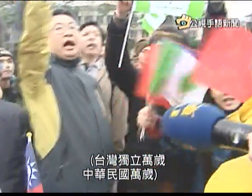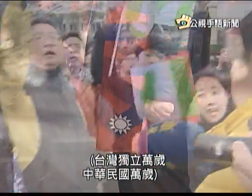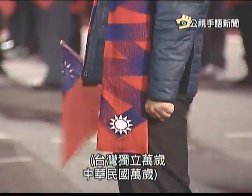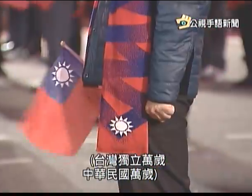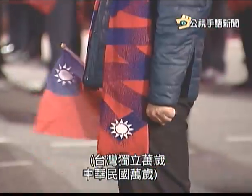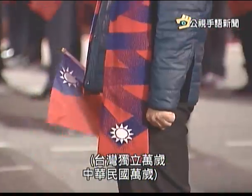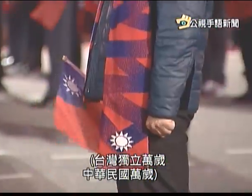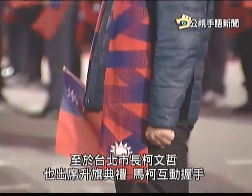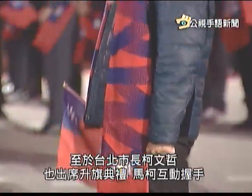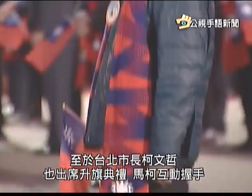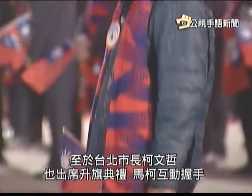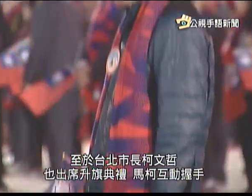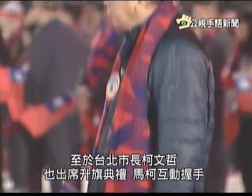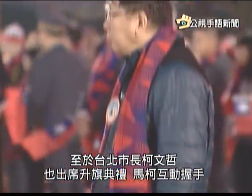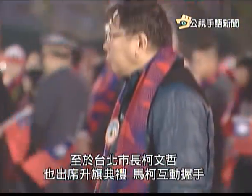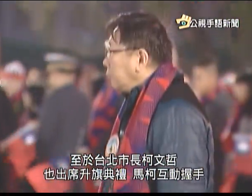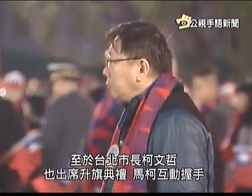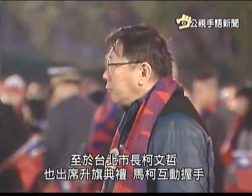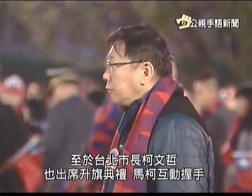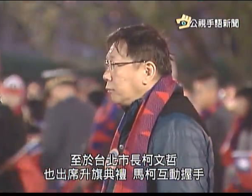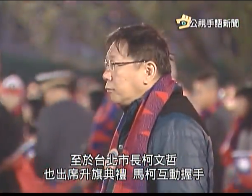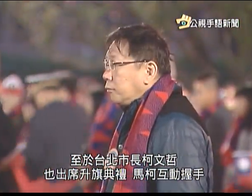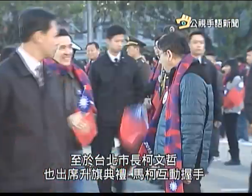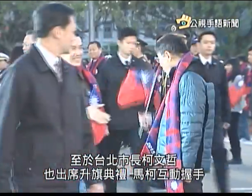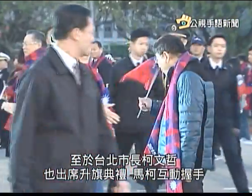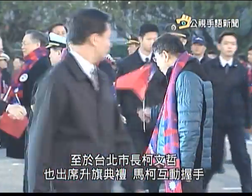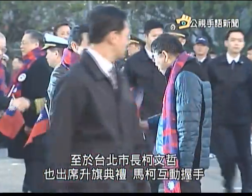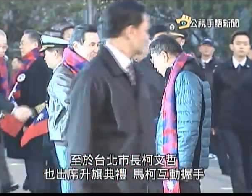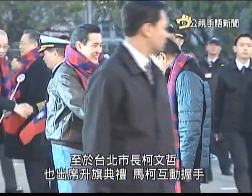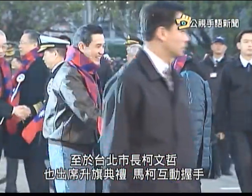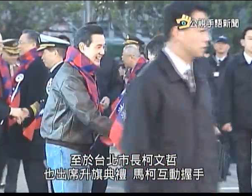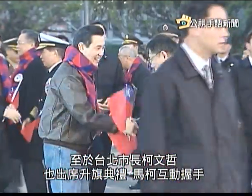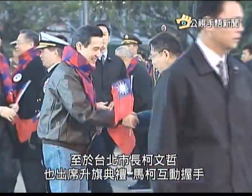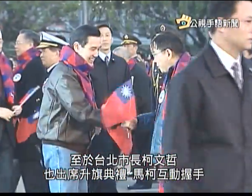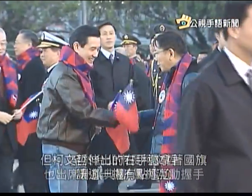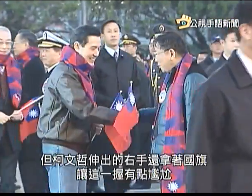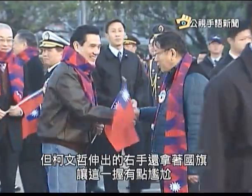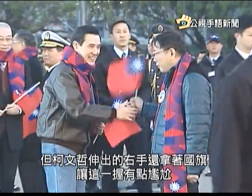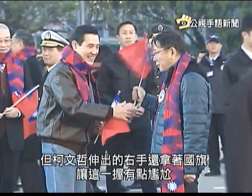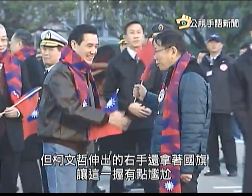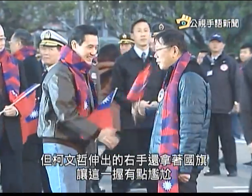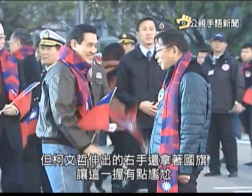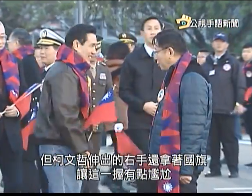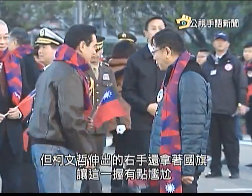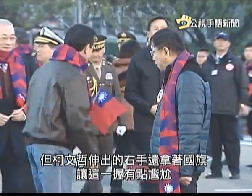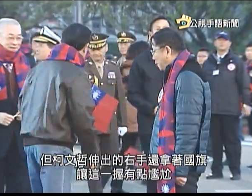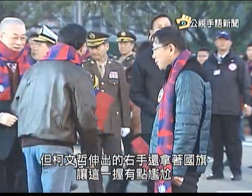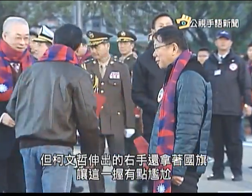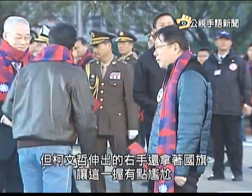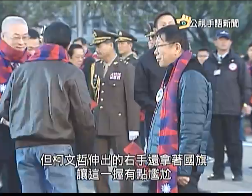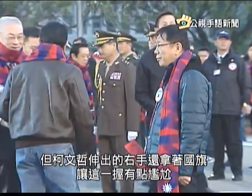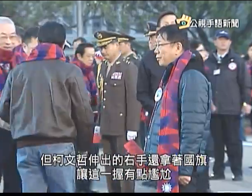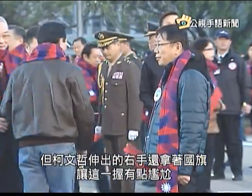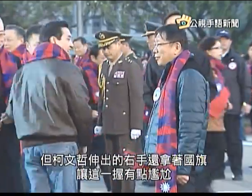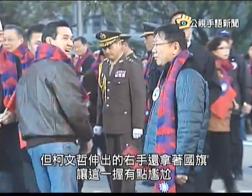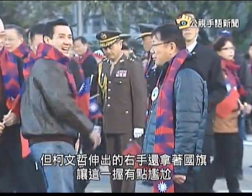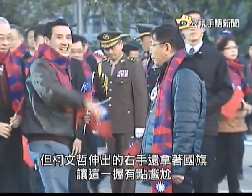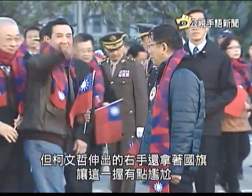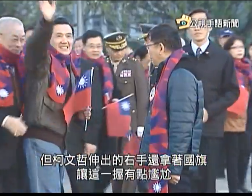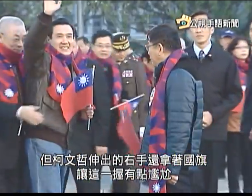至于台北市长柯文哲也出席升旗典礼，马柯互动握手，但柯文哲伸出的右手还拿着国旗，让这一握有点